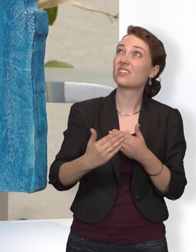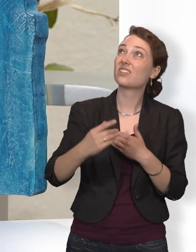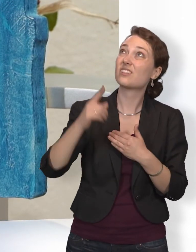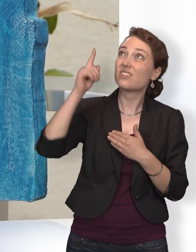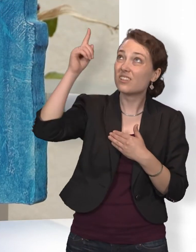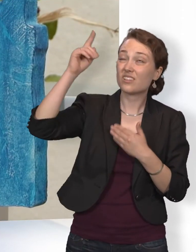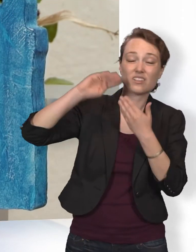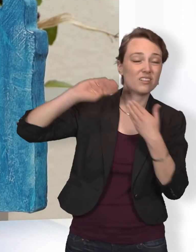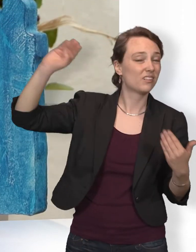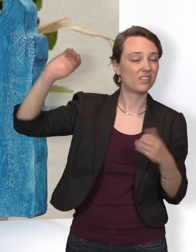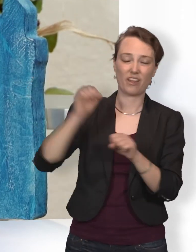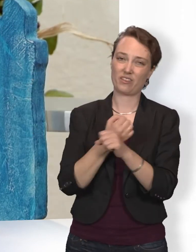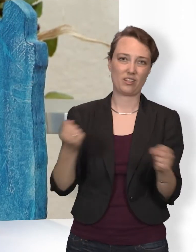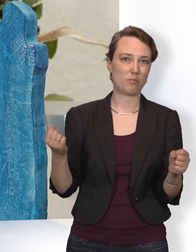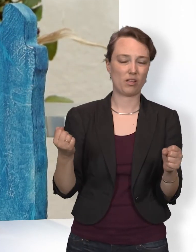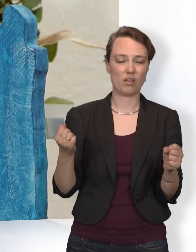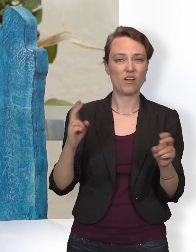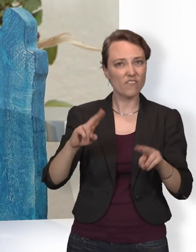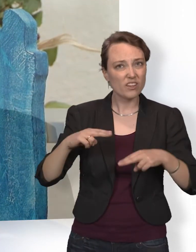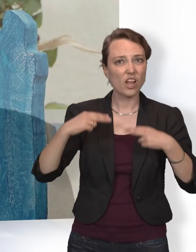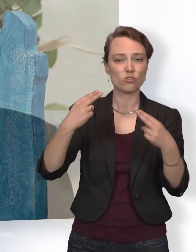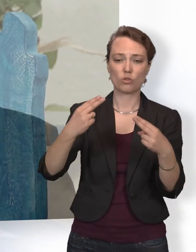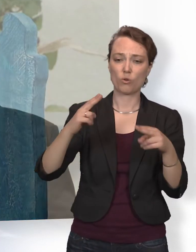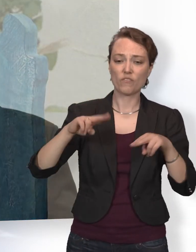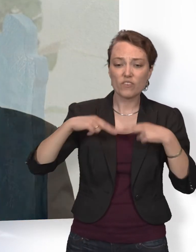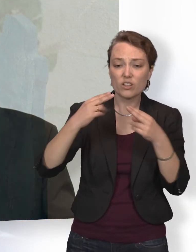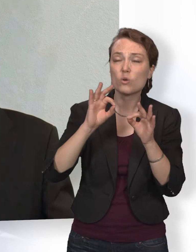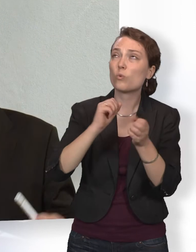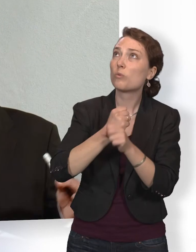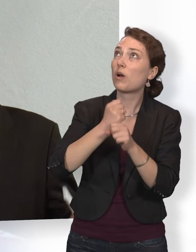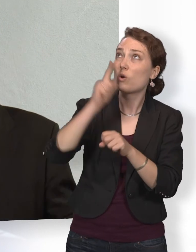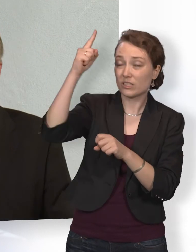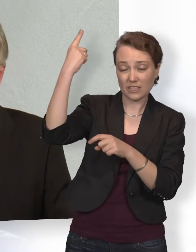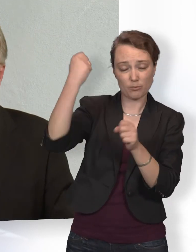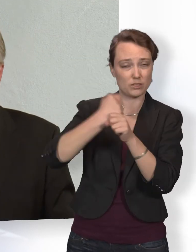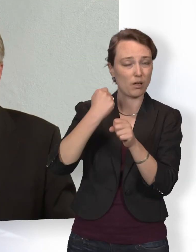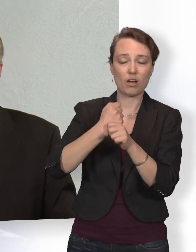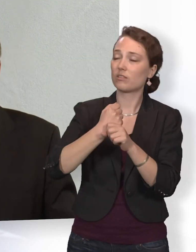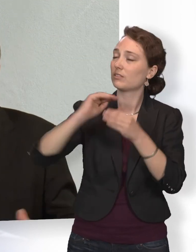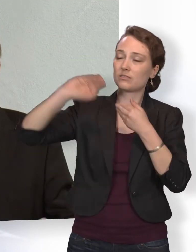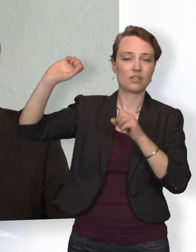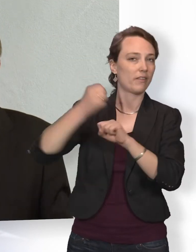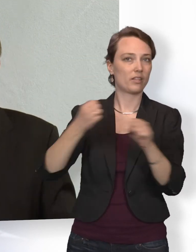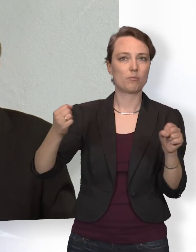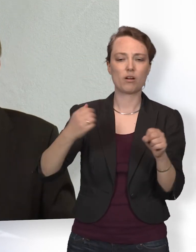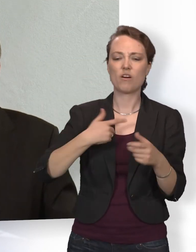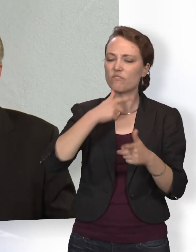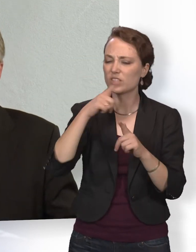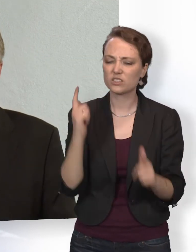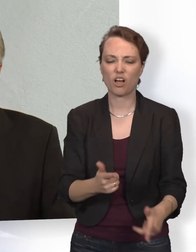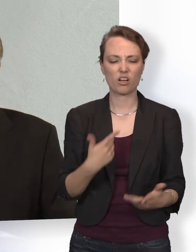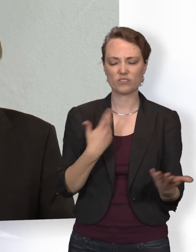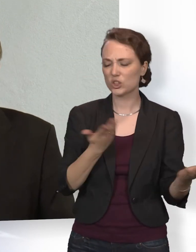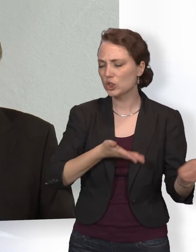der Wiederherstellung, von der Wiedergutmachung durch Gott persönlich. Alles Versagen, alles Misslungene, alle Schuld,